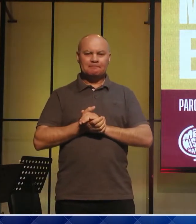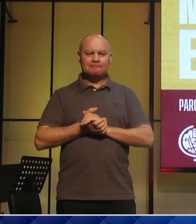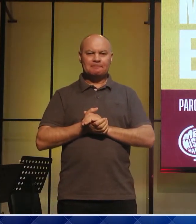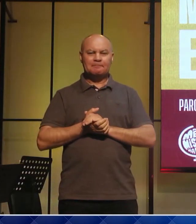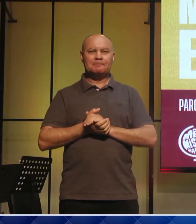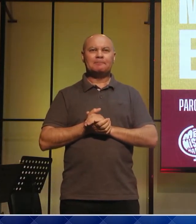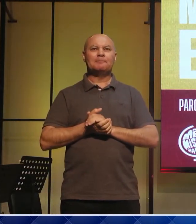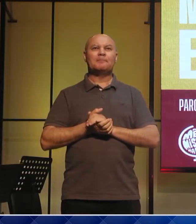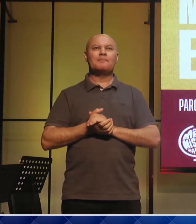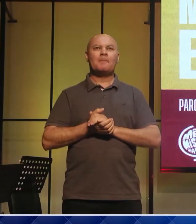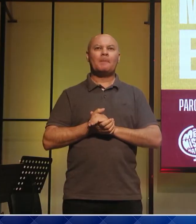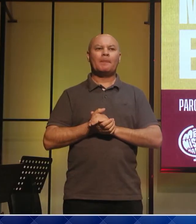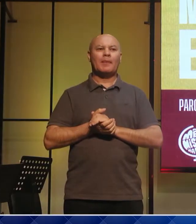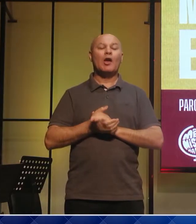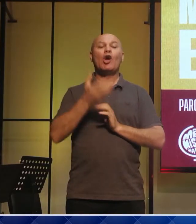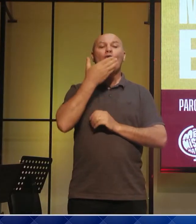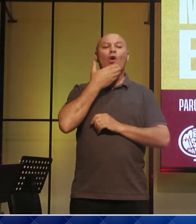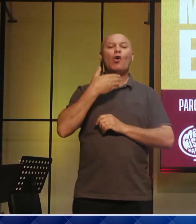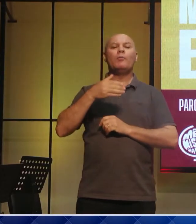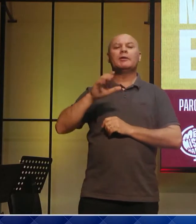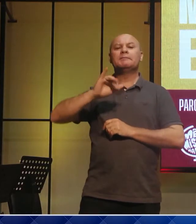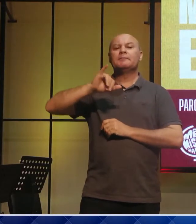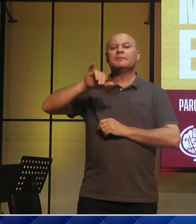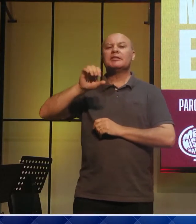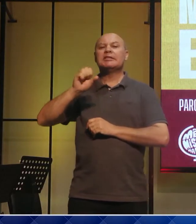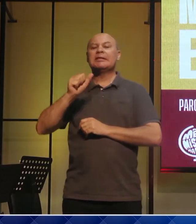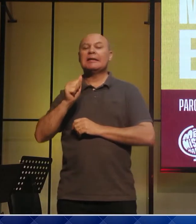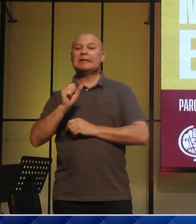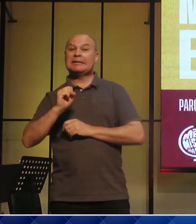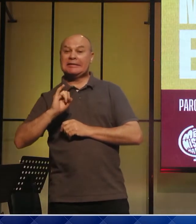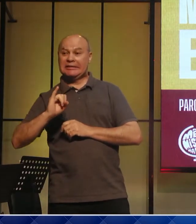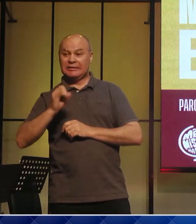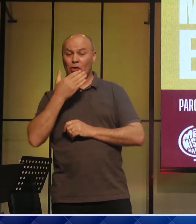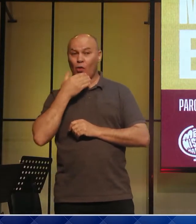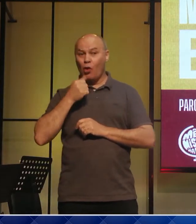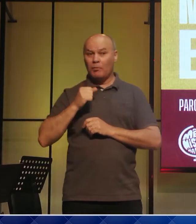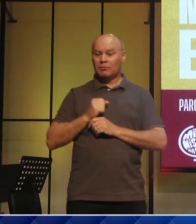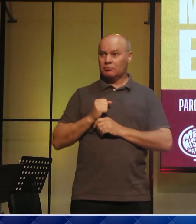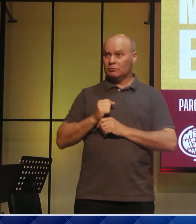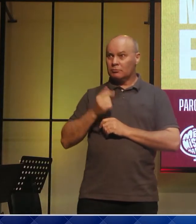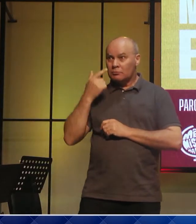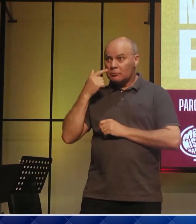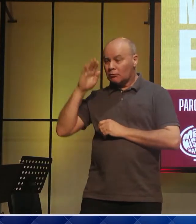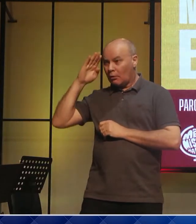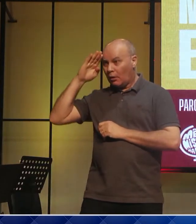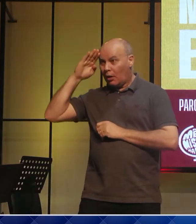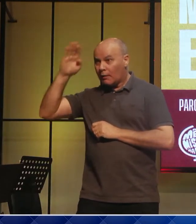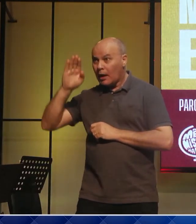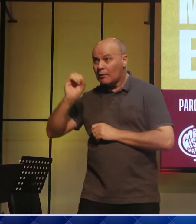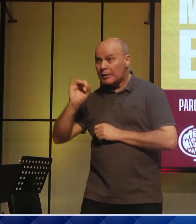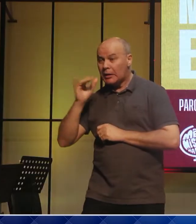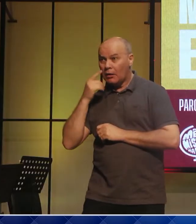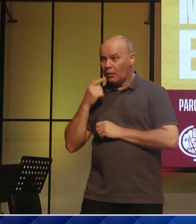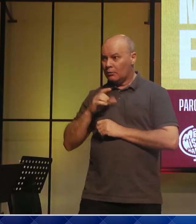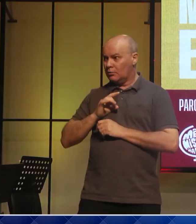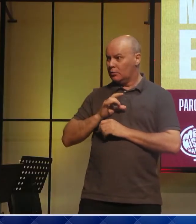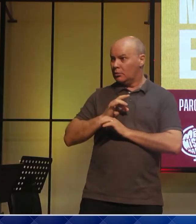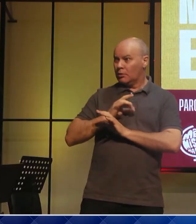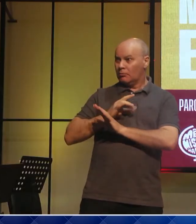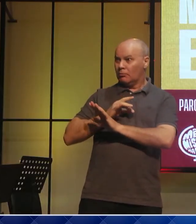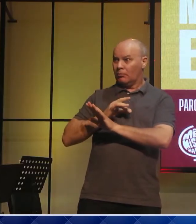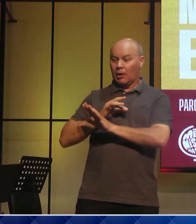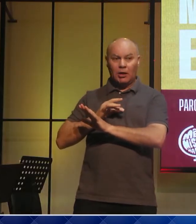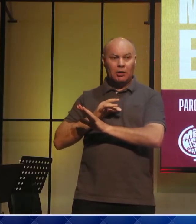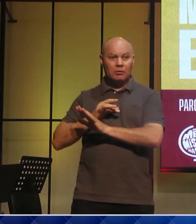Geazi, ele ficou com medo do exército da Síria. E Eliseu orou, abre os olhos